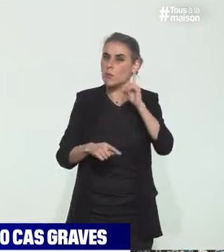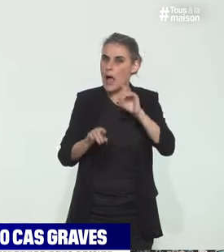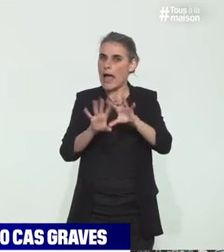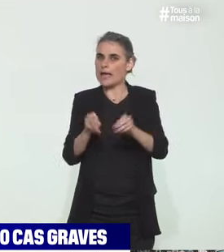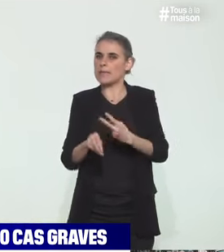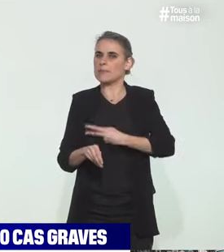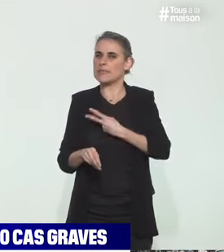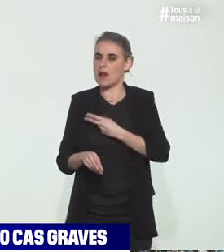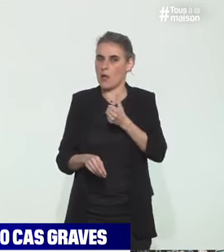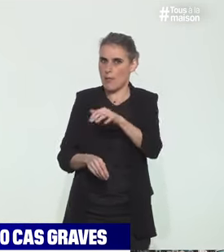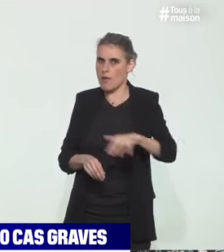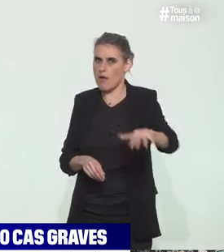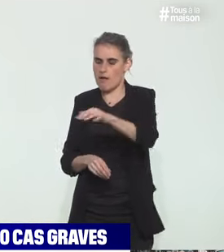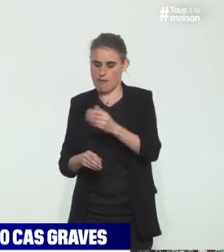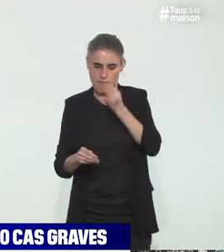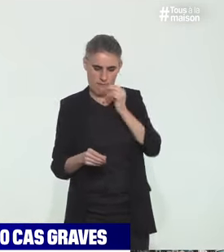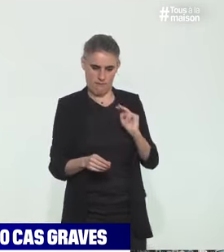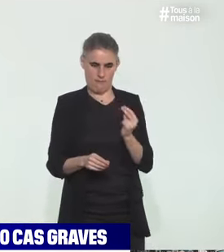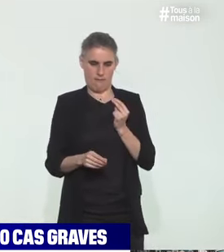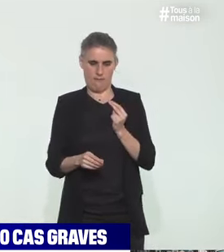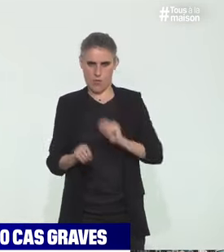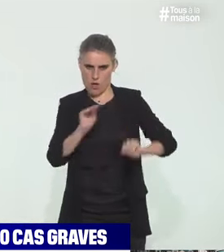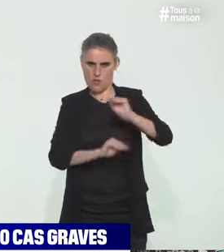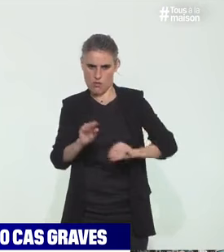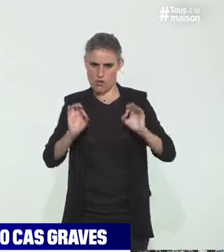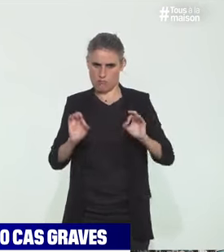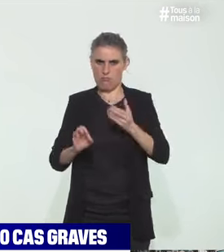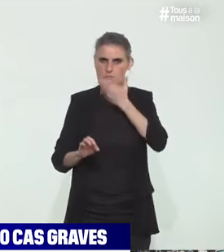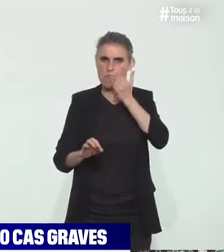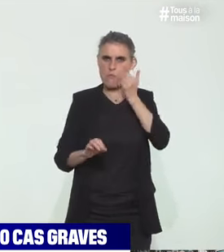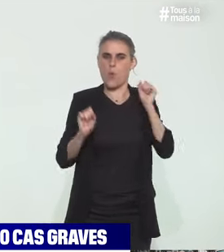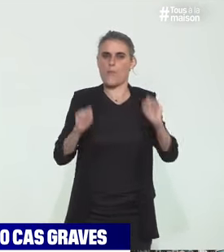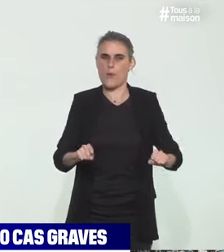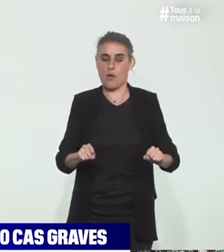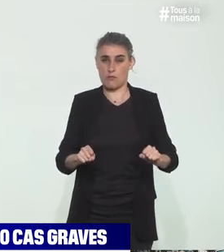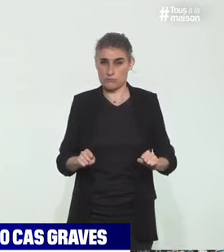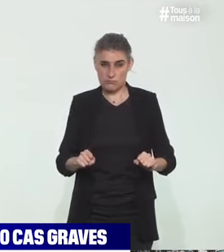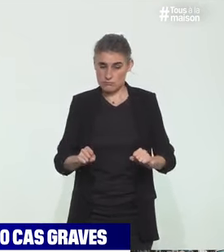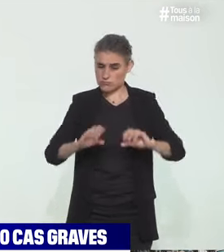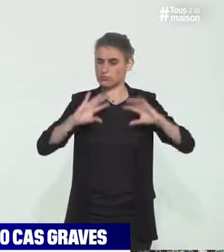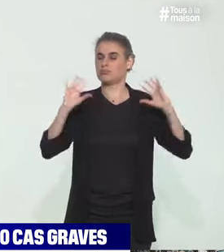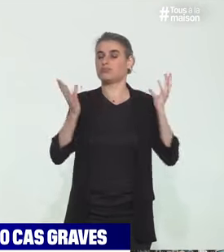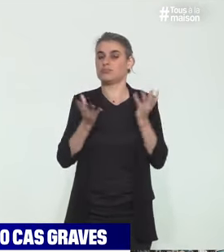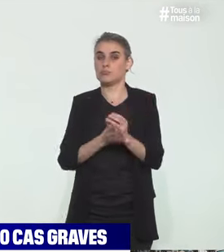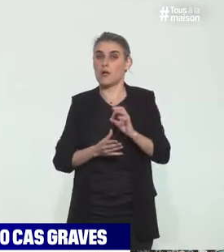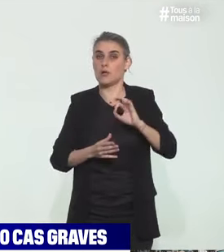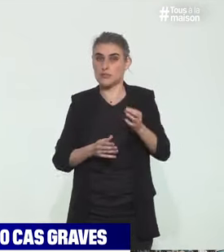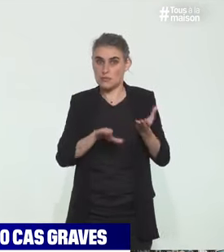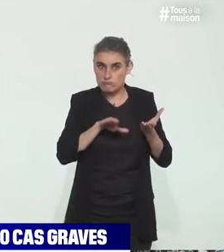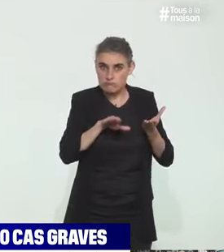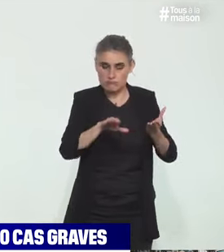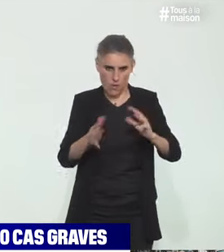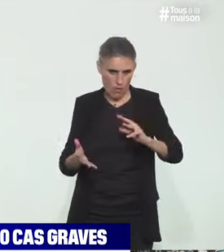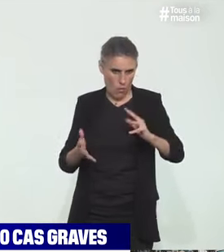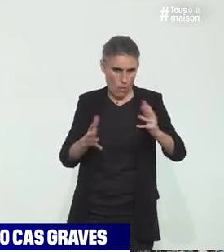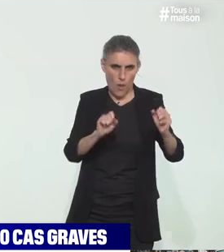apprennent semaine après semaine comment prendre en charge de façon optimale ces infections. Donc tous ces facteurs font que les modèles évoluent et que nous avons